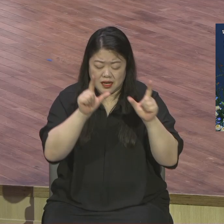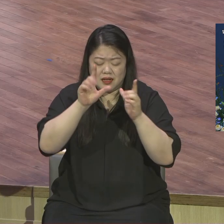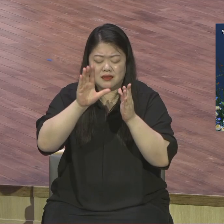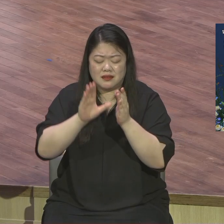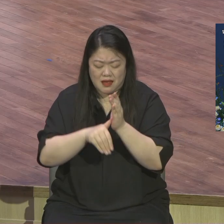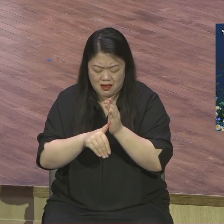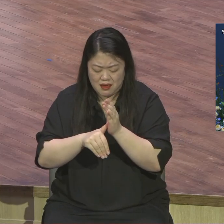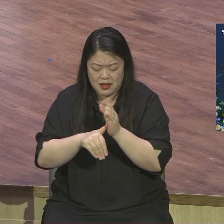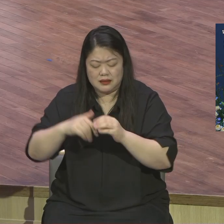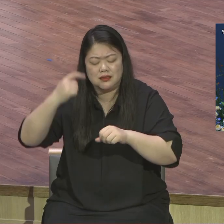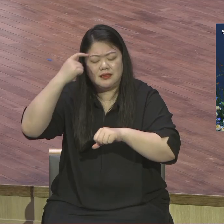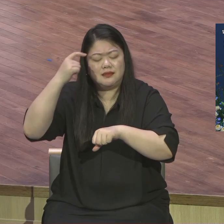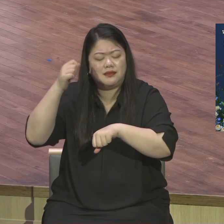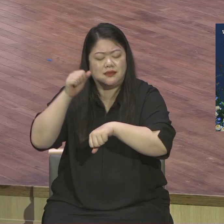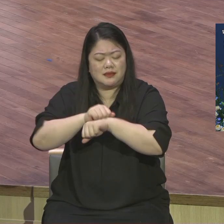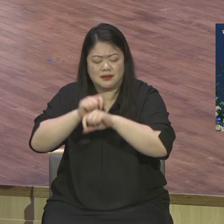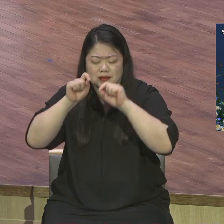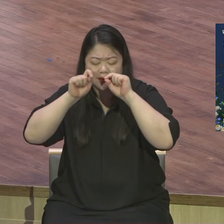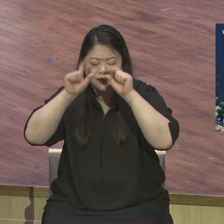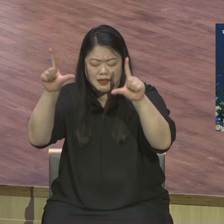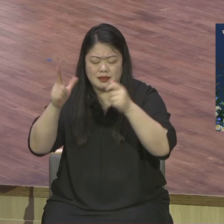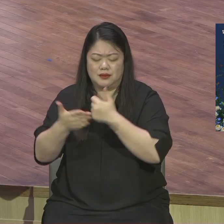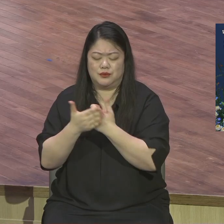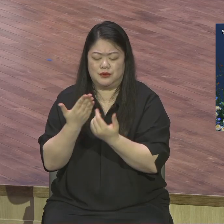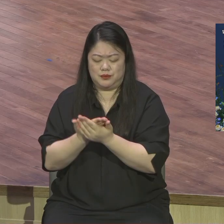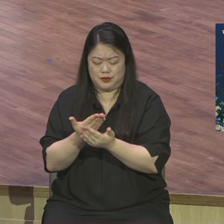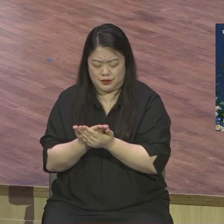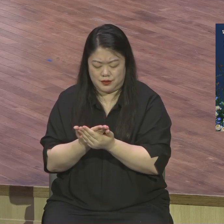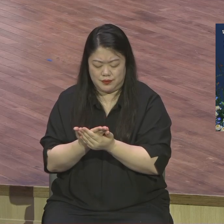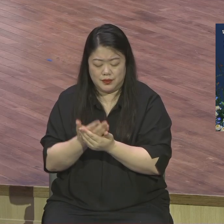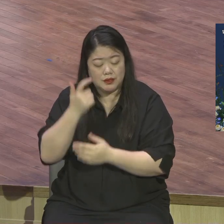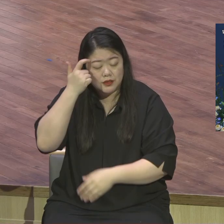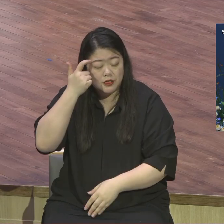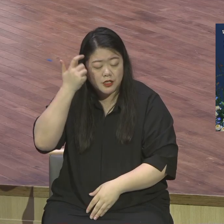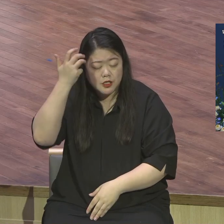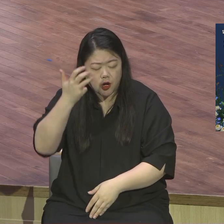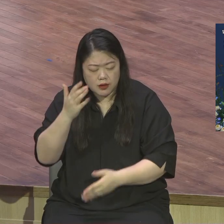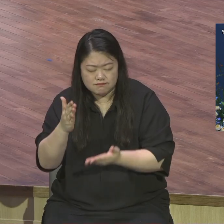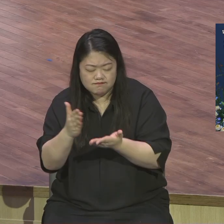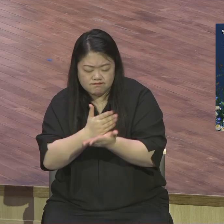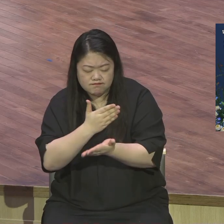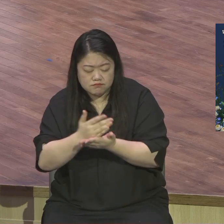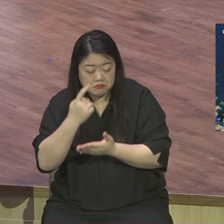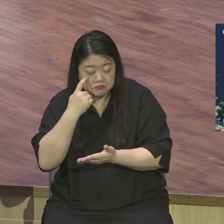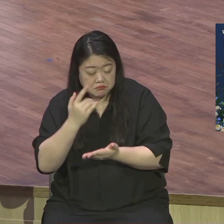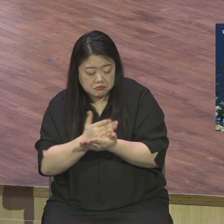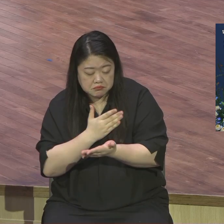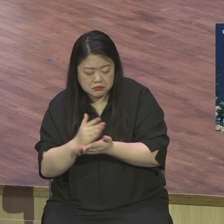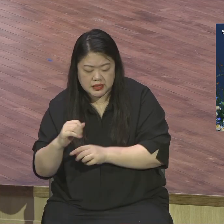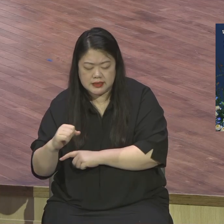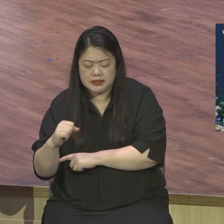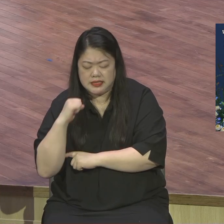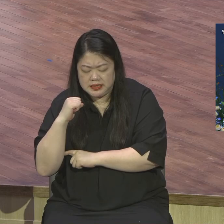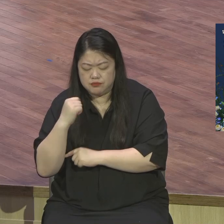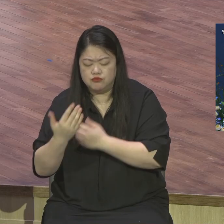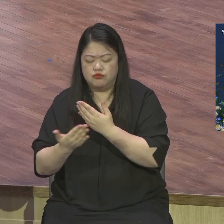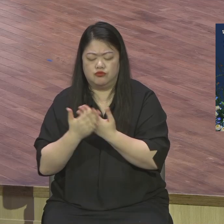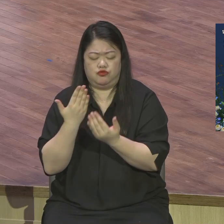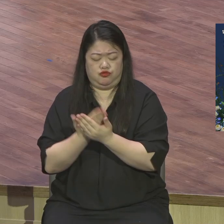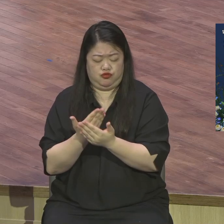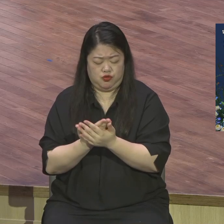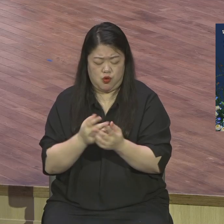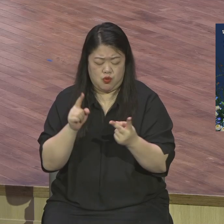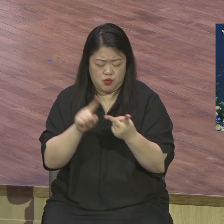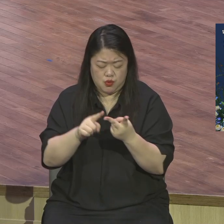얻는 시간이 되게 하야 조합사사 영적 분별력을 주시고 내가 살고 있는 현장에 분별력을 주셔서